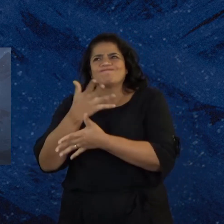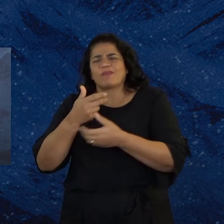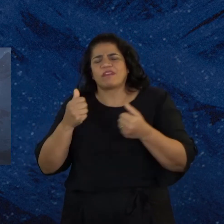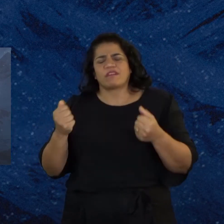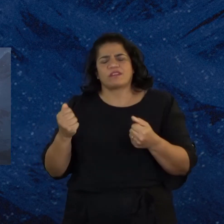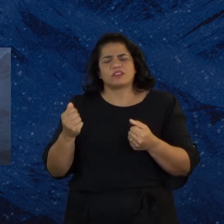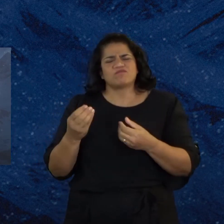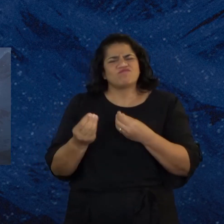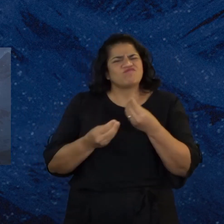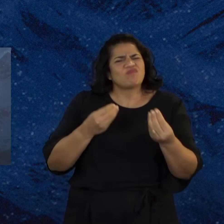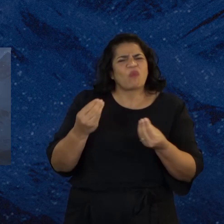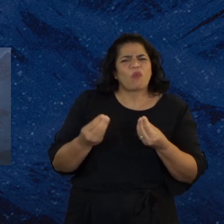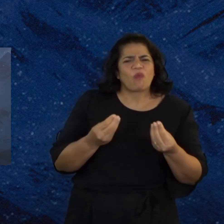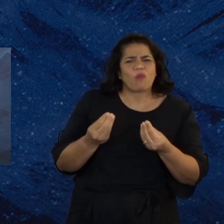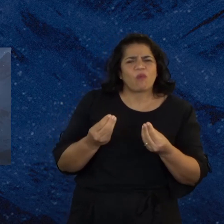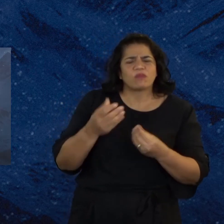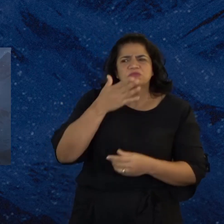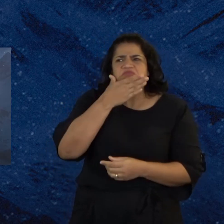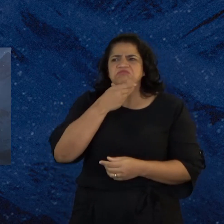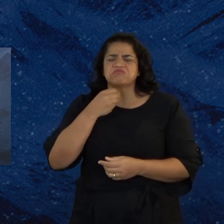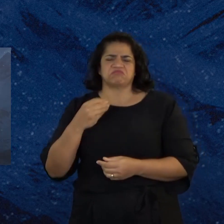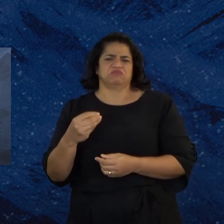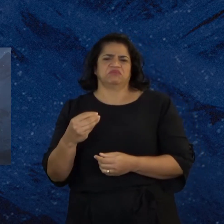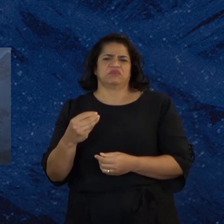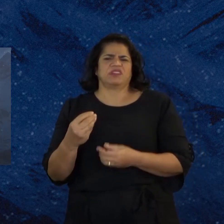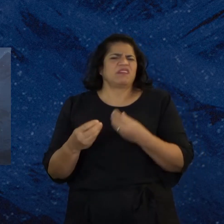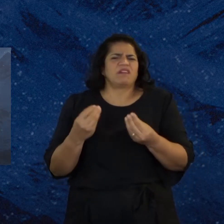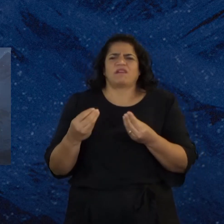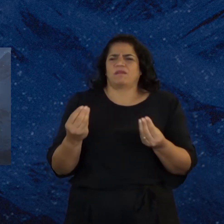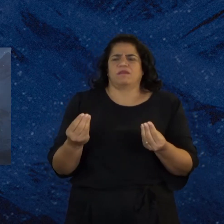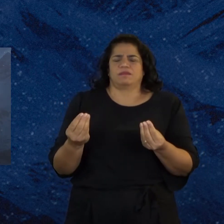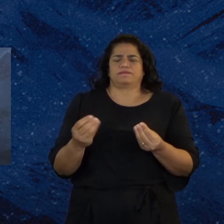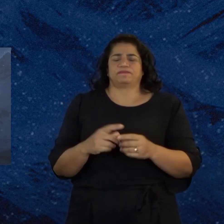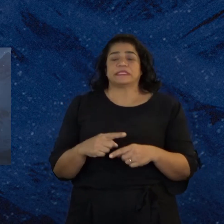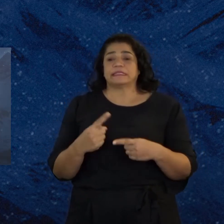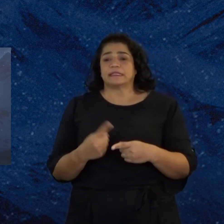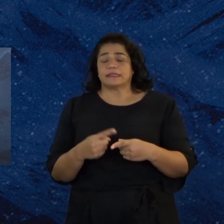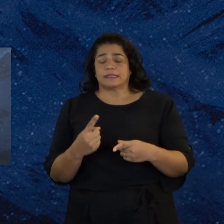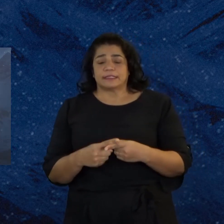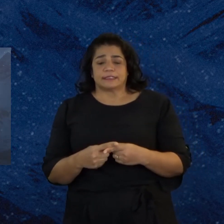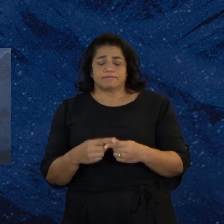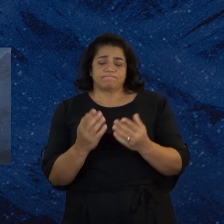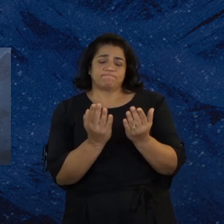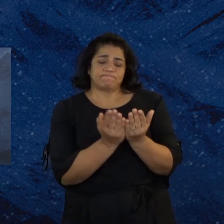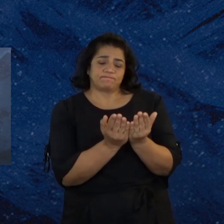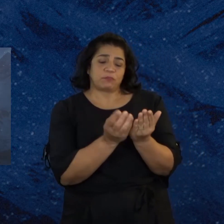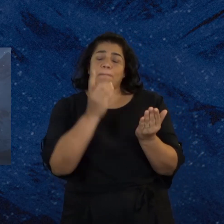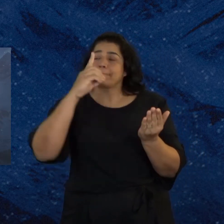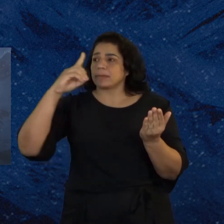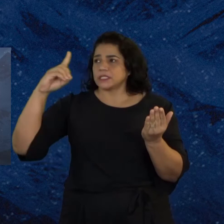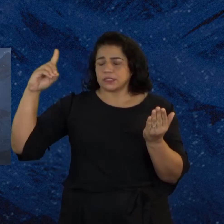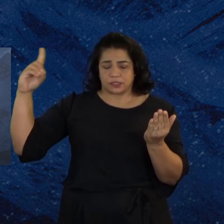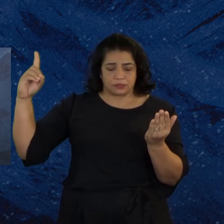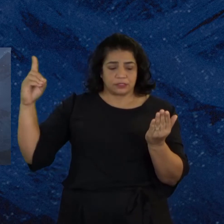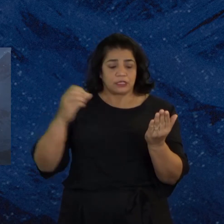falar para você. Porque a Bíblia, quando você lê a Bíblia, ela revela Deus, ela revela o homem